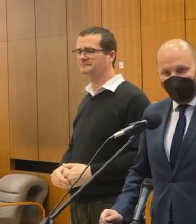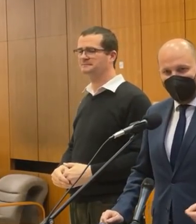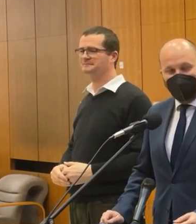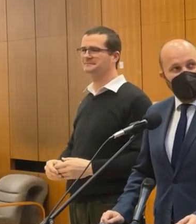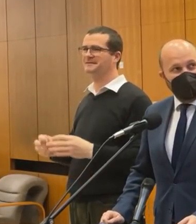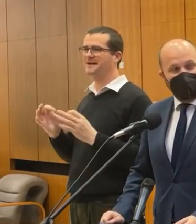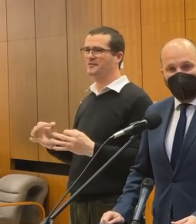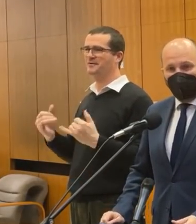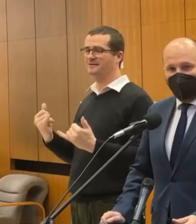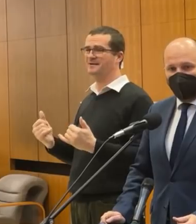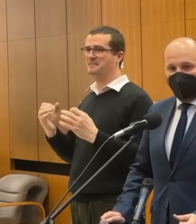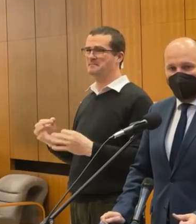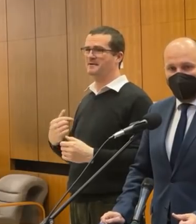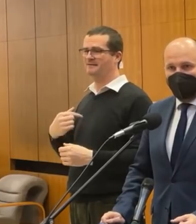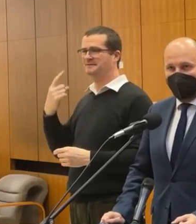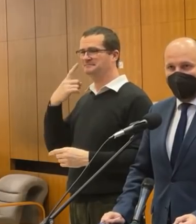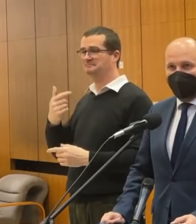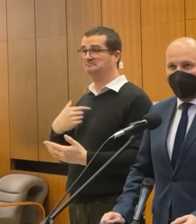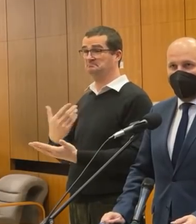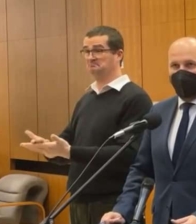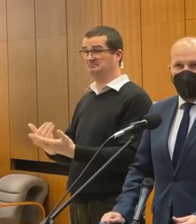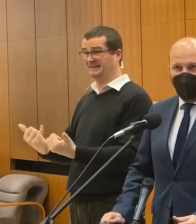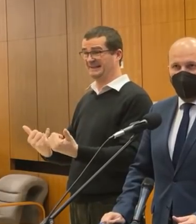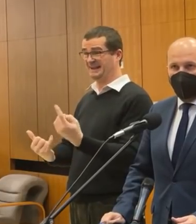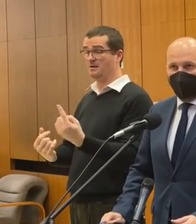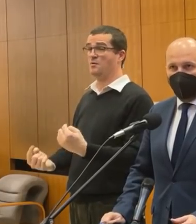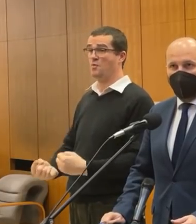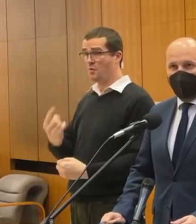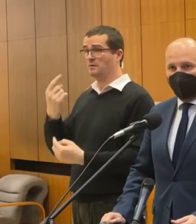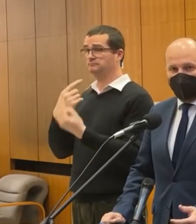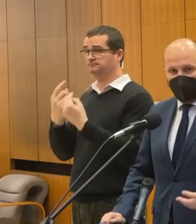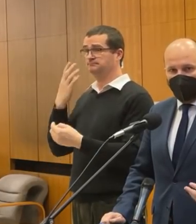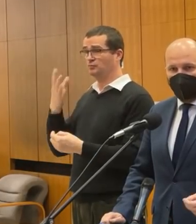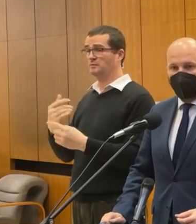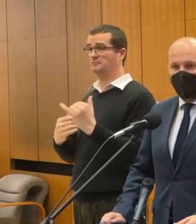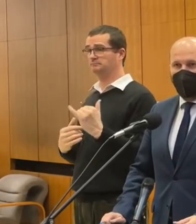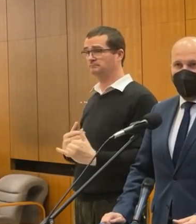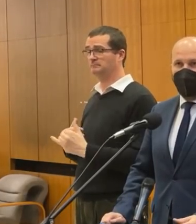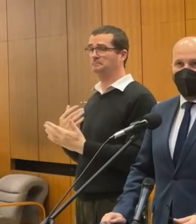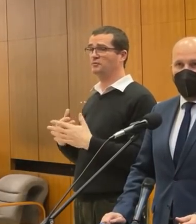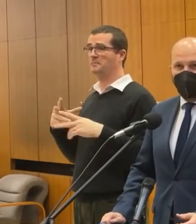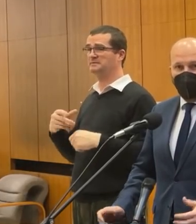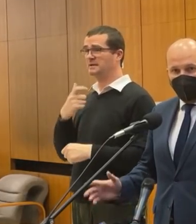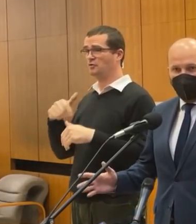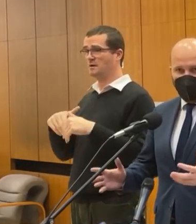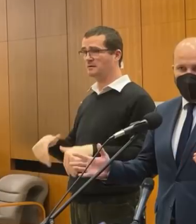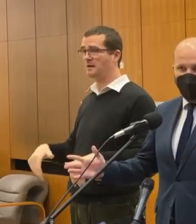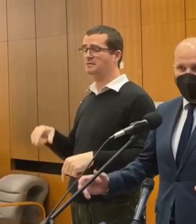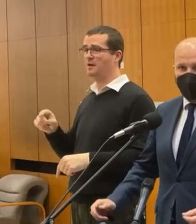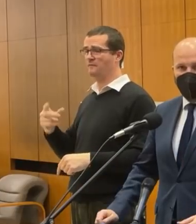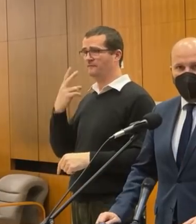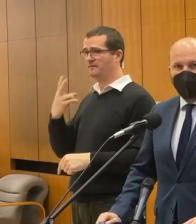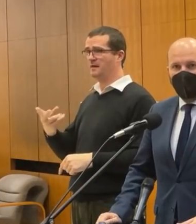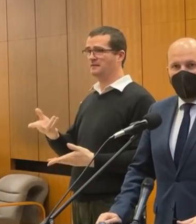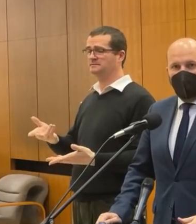Akurát práve teraz predpokladám, že to je predkladané, takže keď pôjdeme hore, budeme o tom rokovať. Preto prišiel aj pán predseda Národnej rady, aby, ako ste